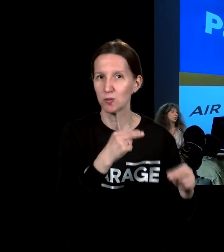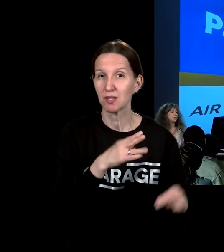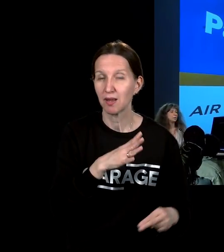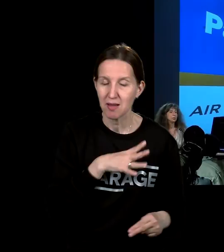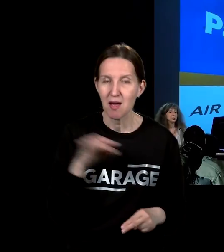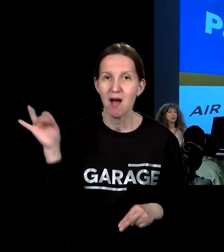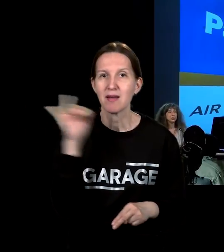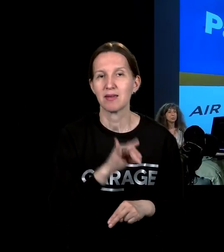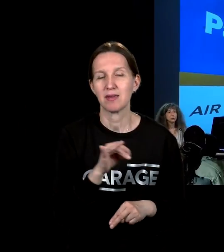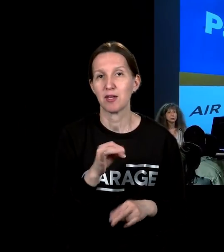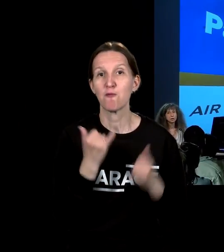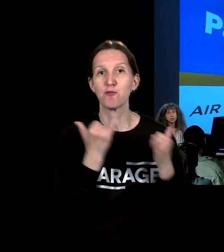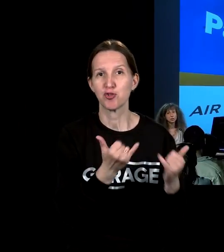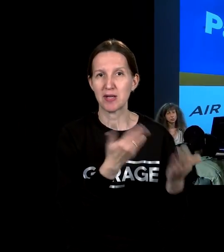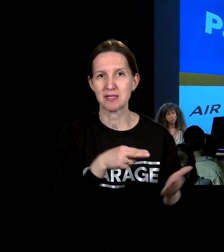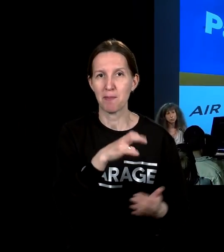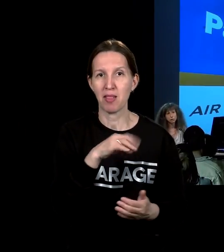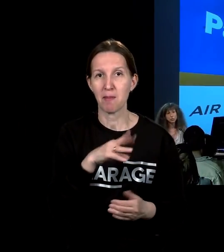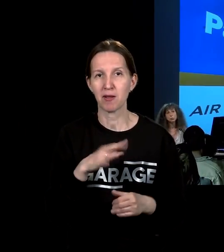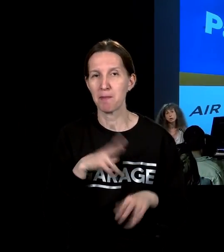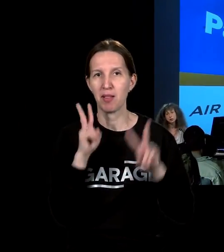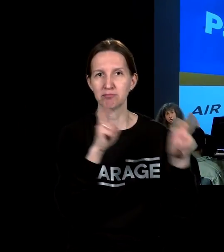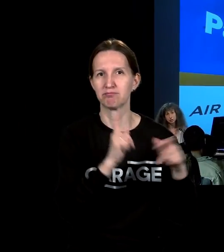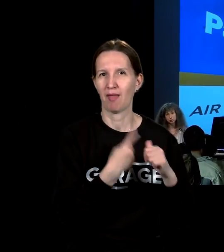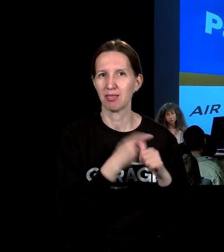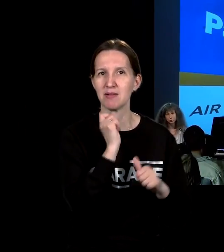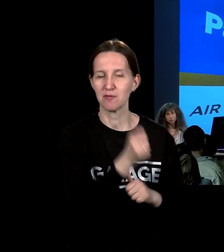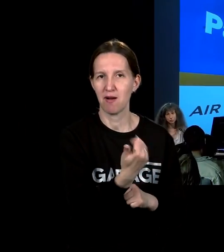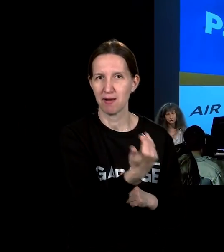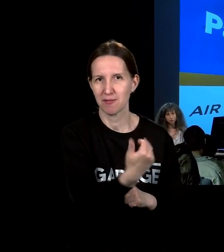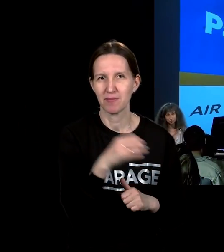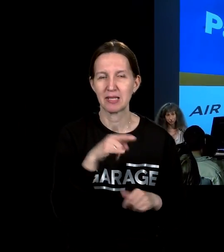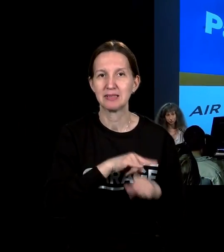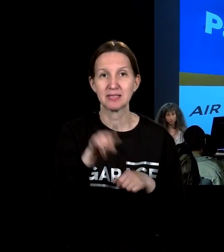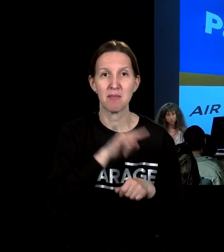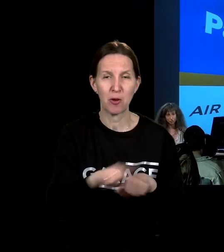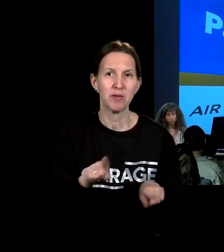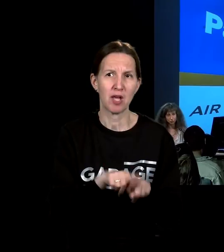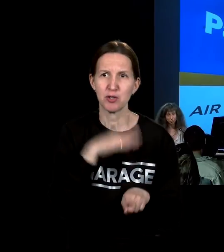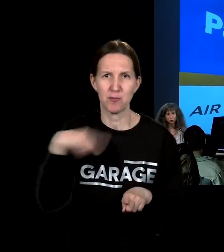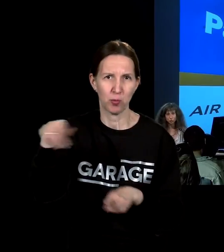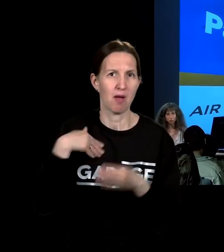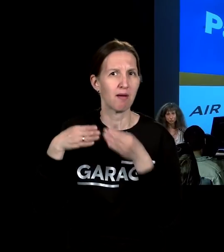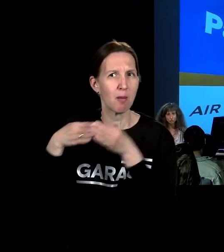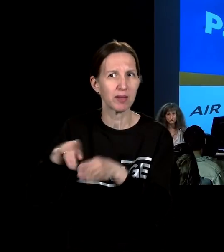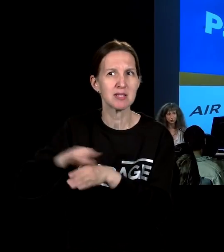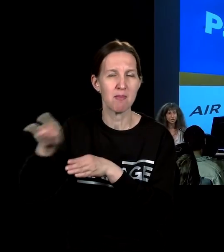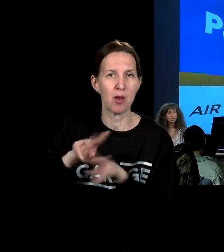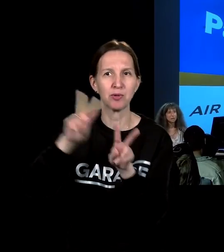собственно говоря, в честь него назвали самолет, да, как у нас есть самолеты, которые названы в честь всяких выдающихся